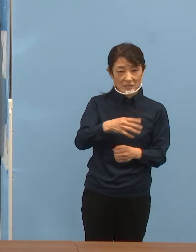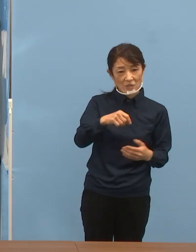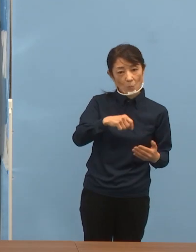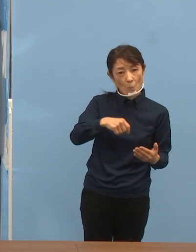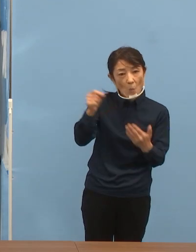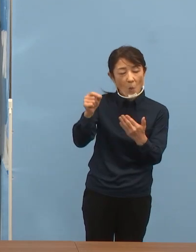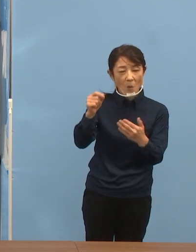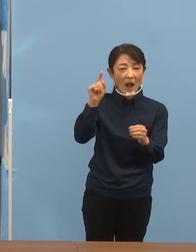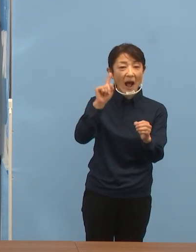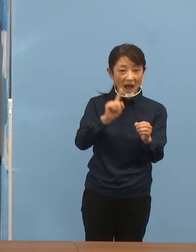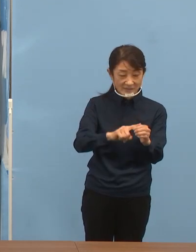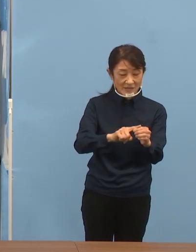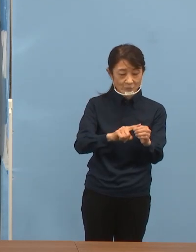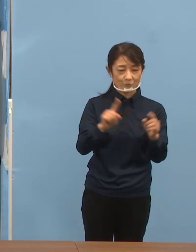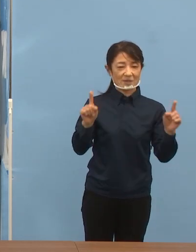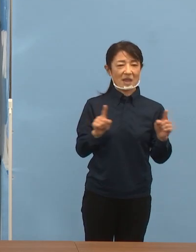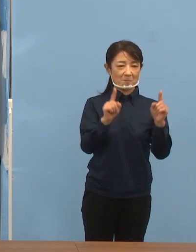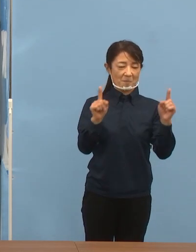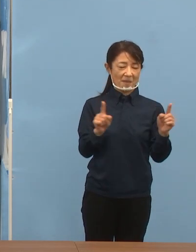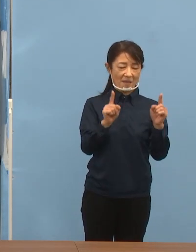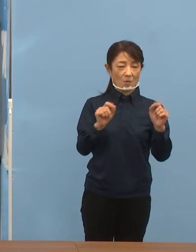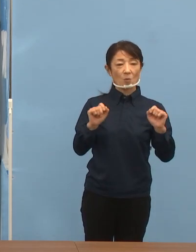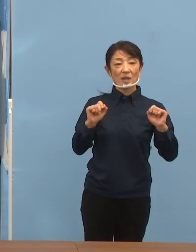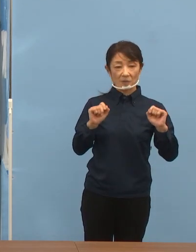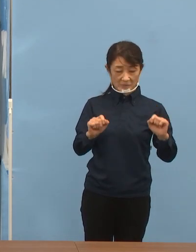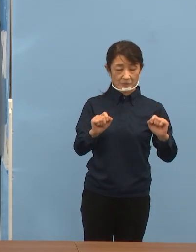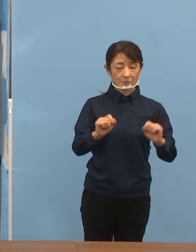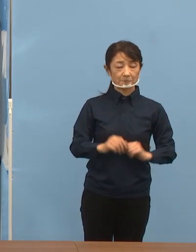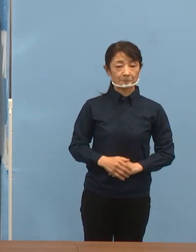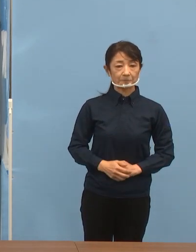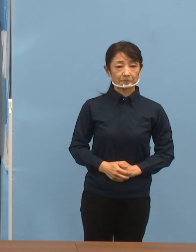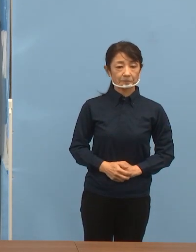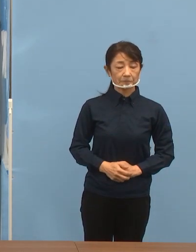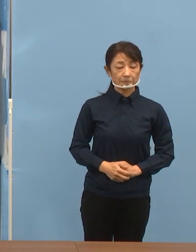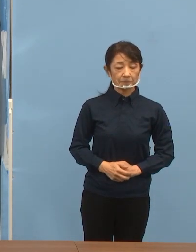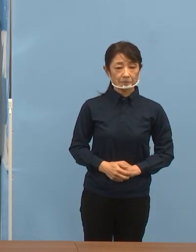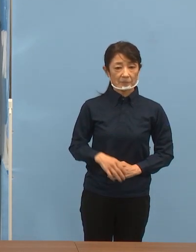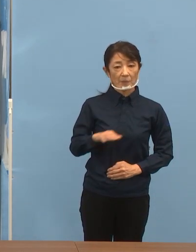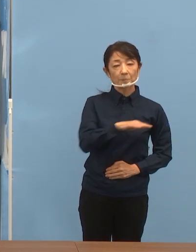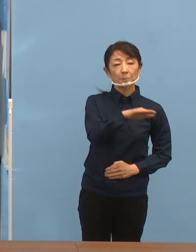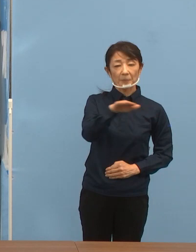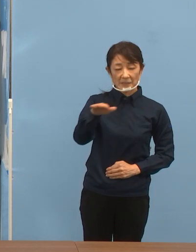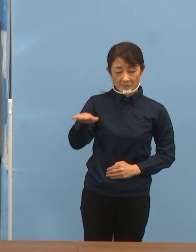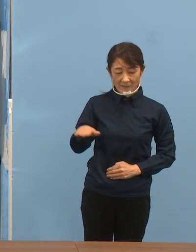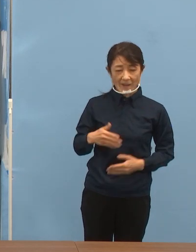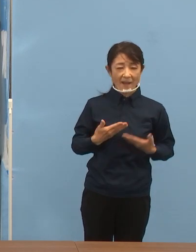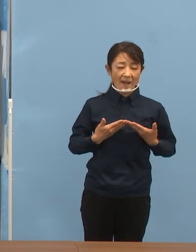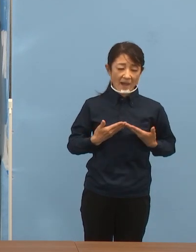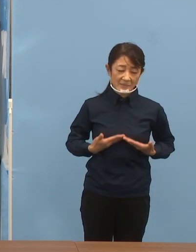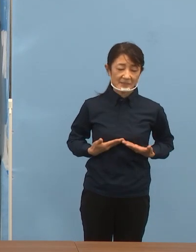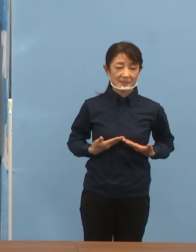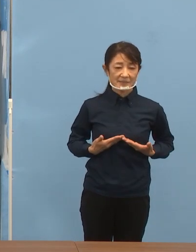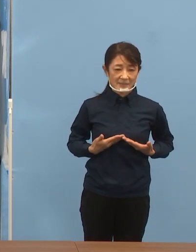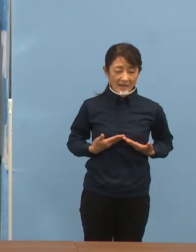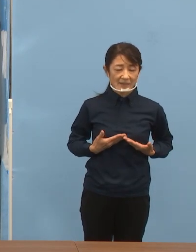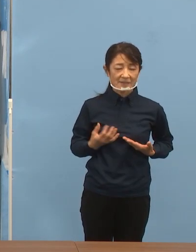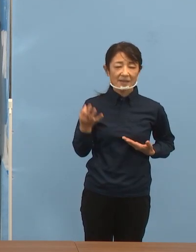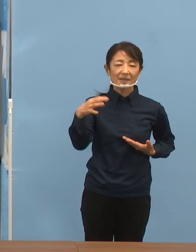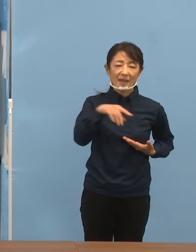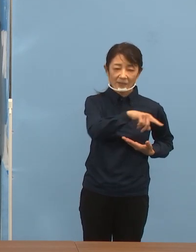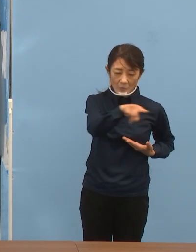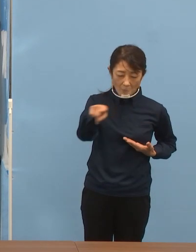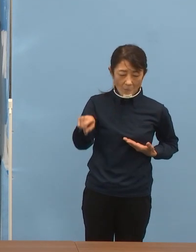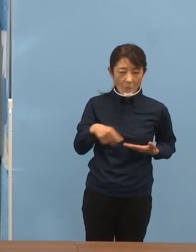ントキャンペーンというのが主な内容でございます。県民の皆様が安心して県内の飲食店を利用してい